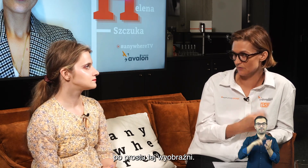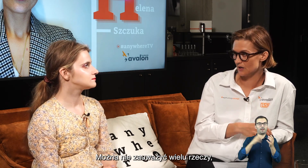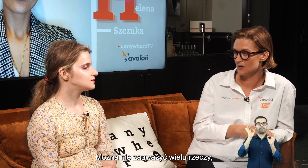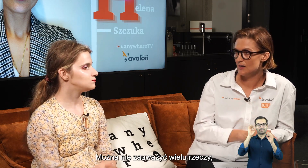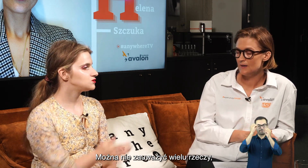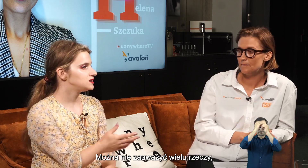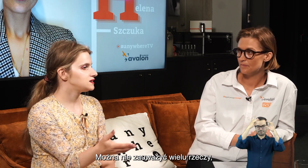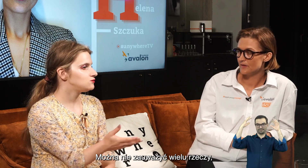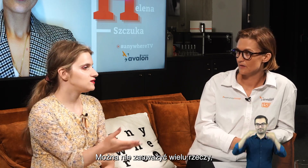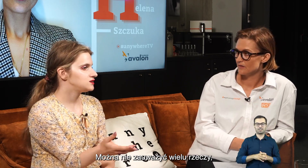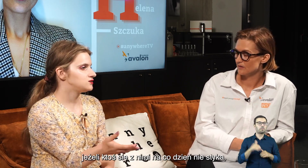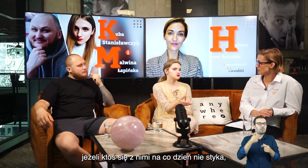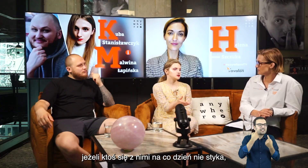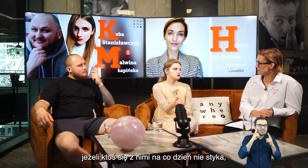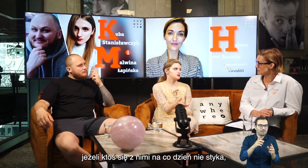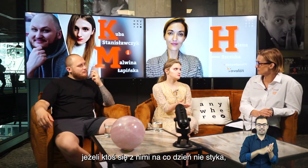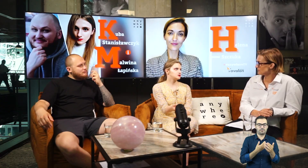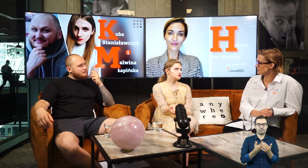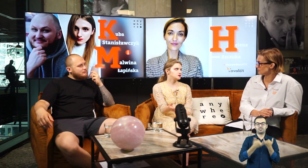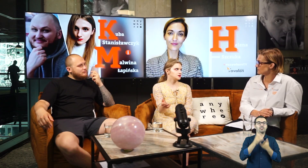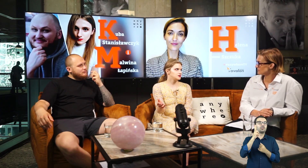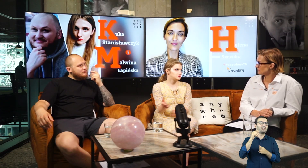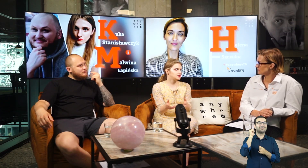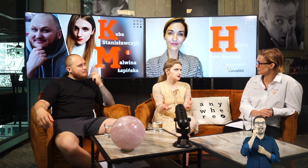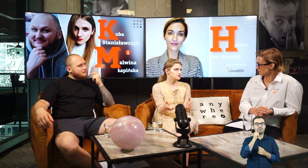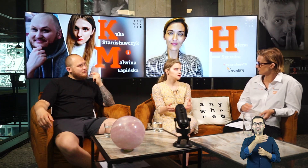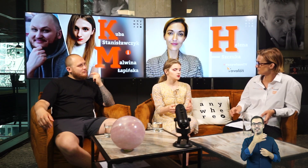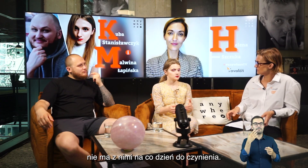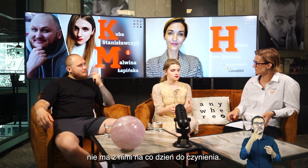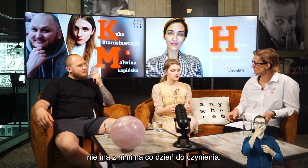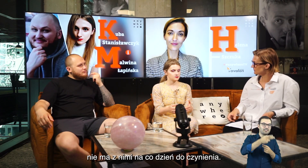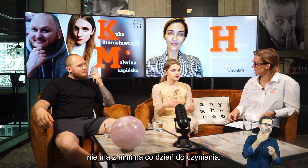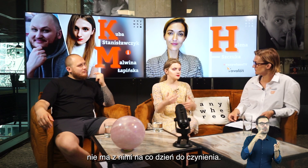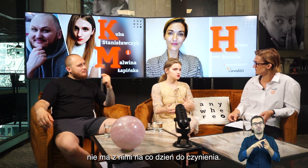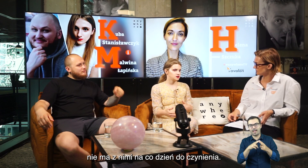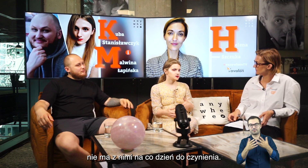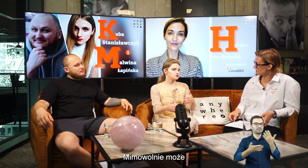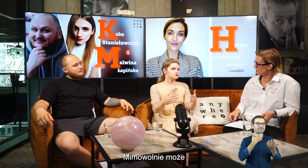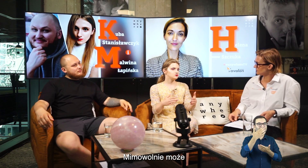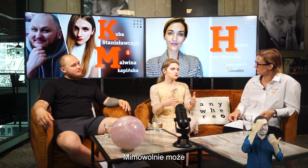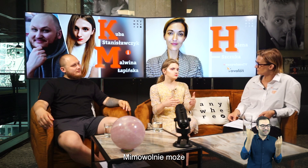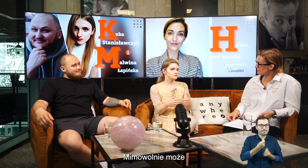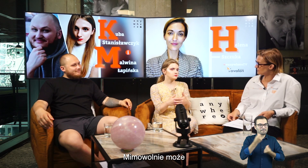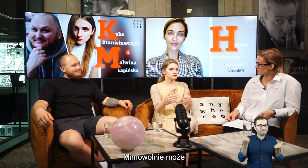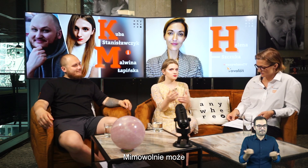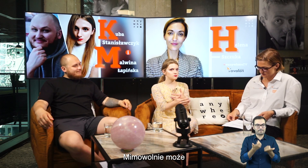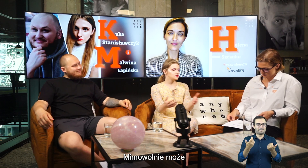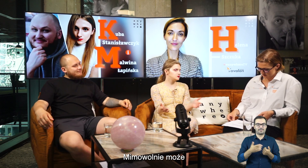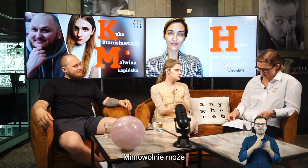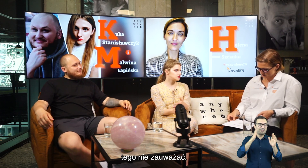wyobraźni, prawda? Można nie zauważyć, no jeżeli ktoś się z tym na co dzień nie styka, nie ma do czynienia, no to